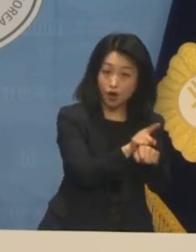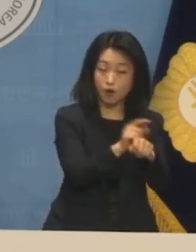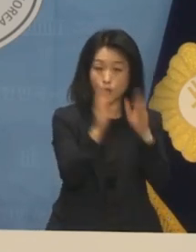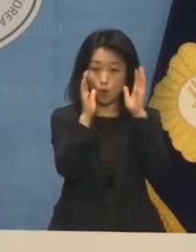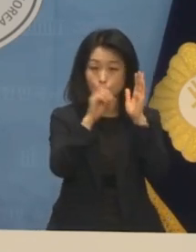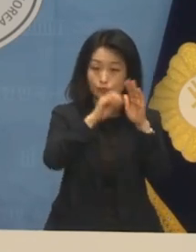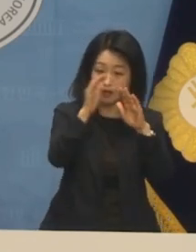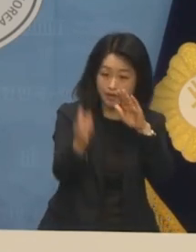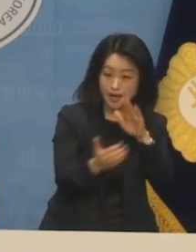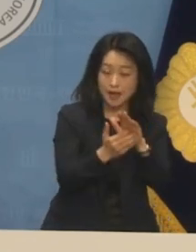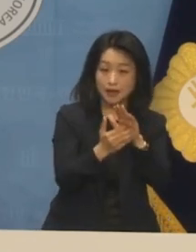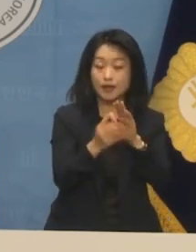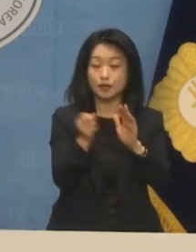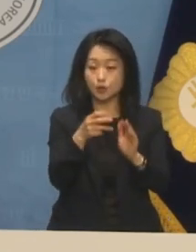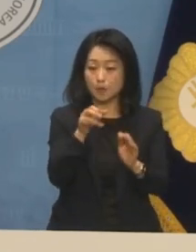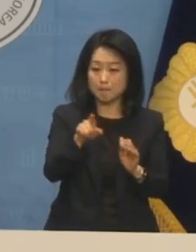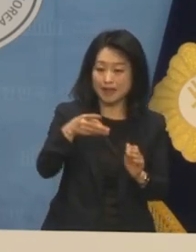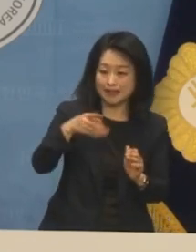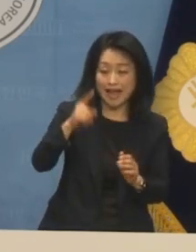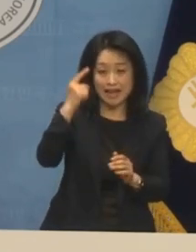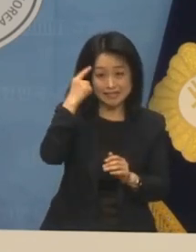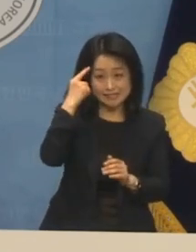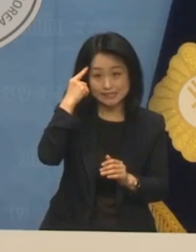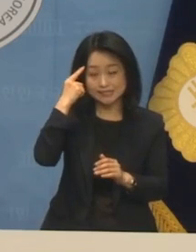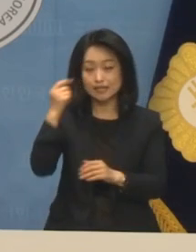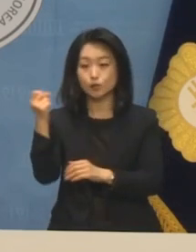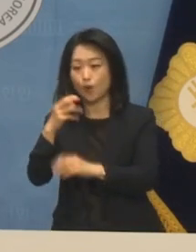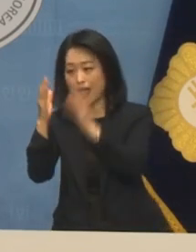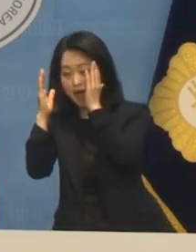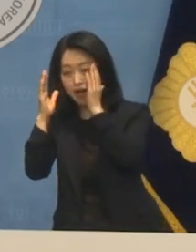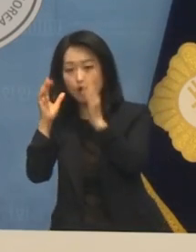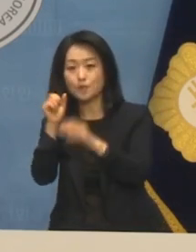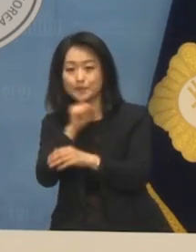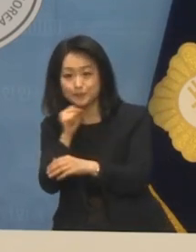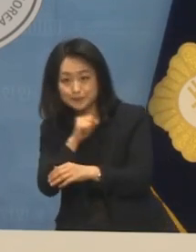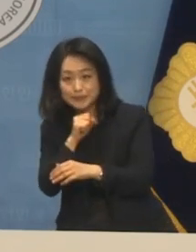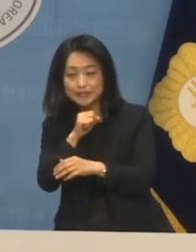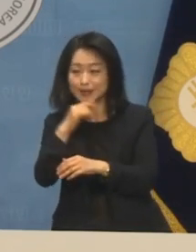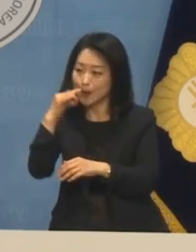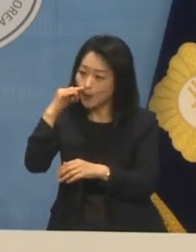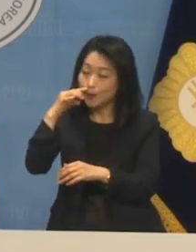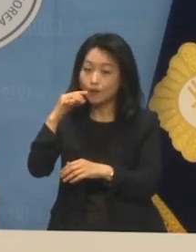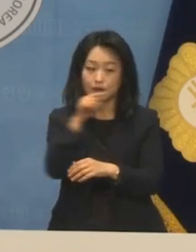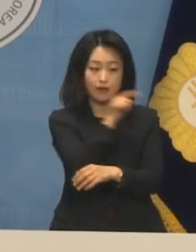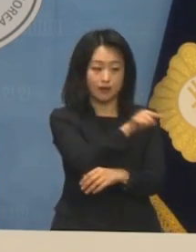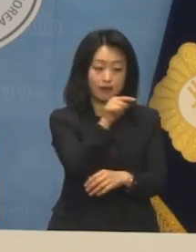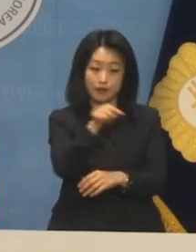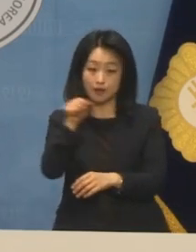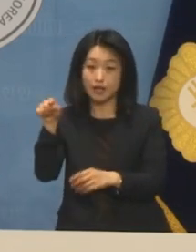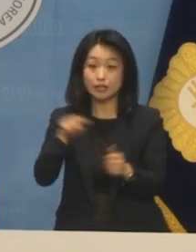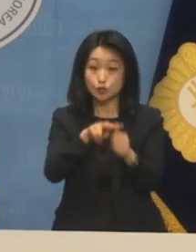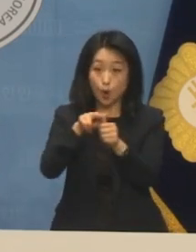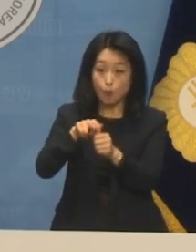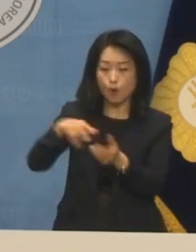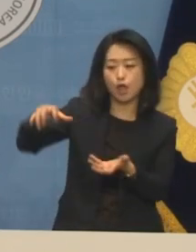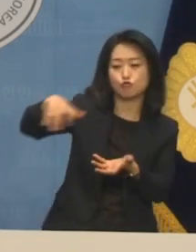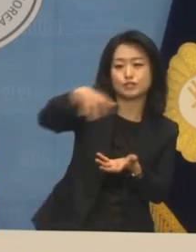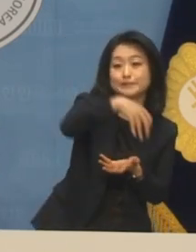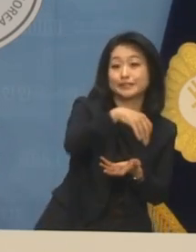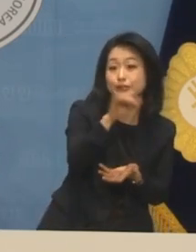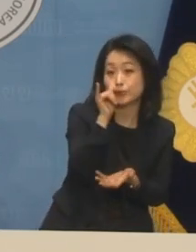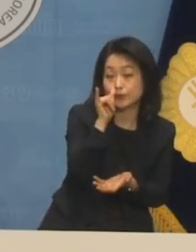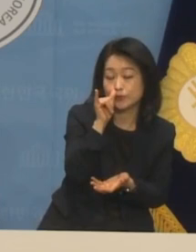성취, 메타인지, 학업 흥미에서 12개 항목의 24개 이상의 학습 정보를 수집하게 되어 있습니다.